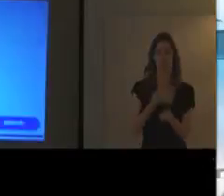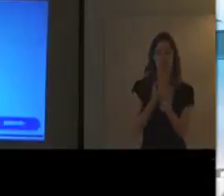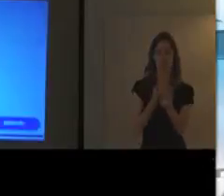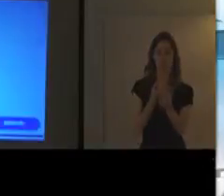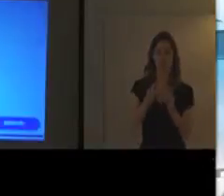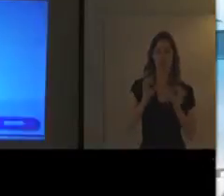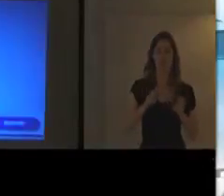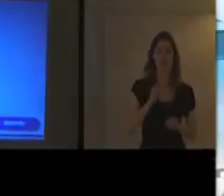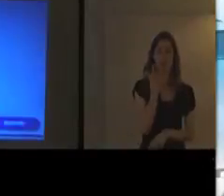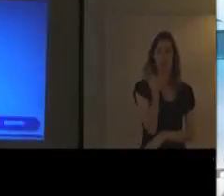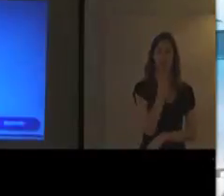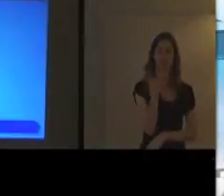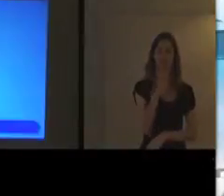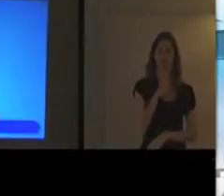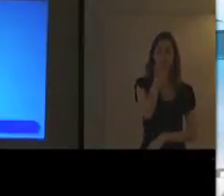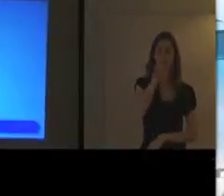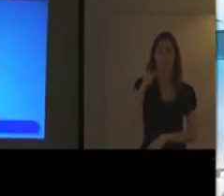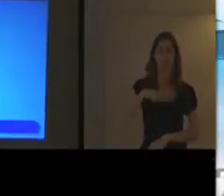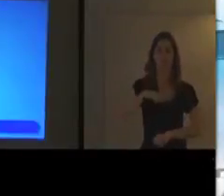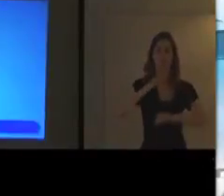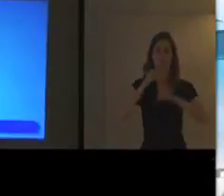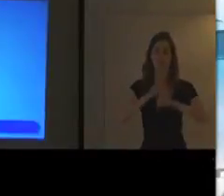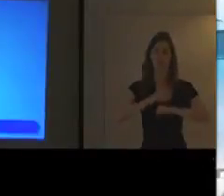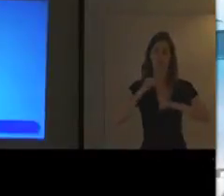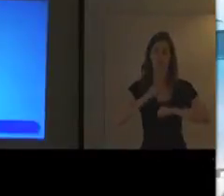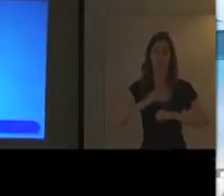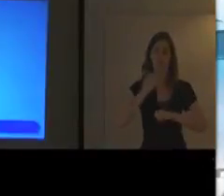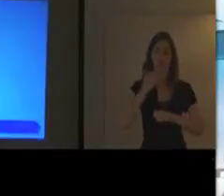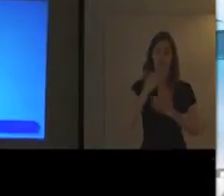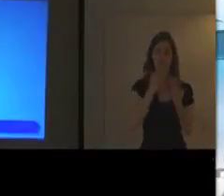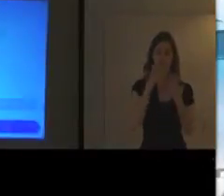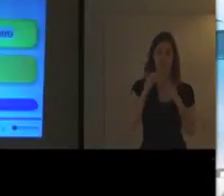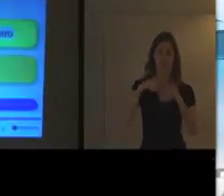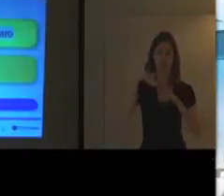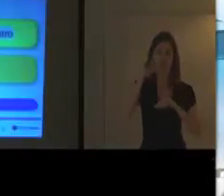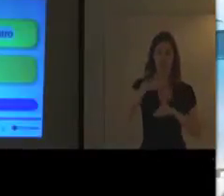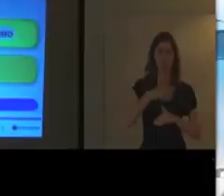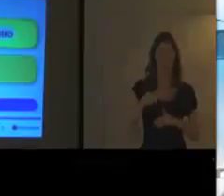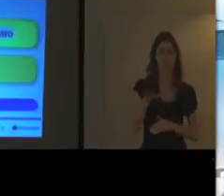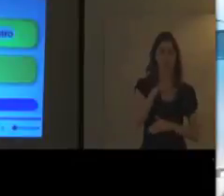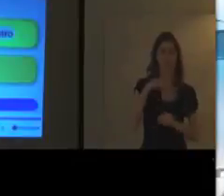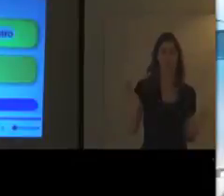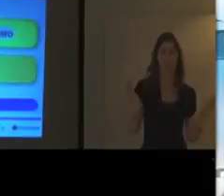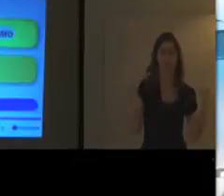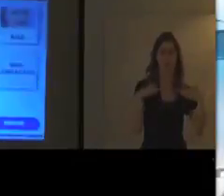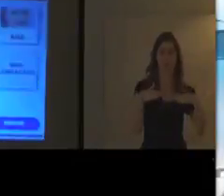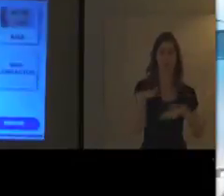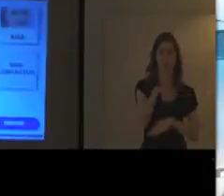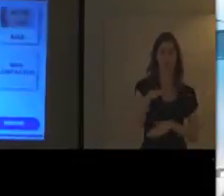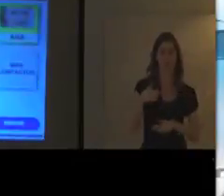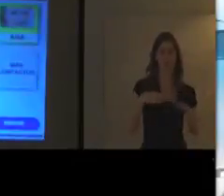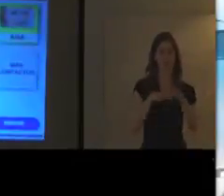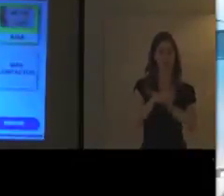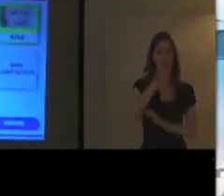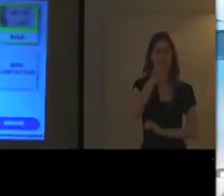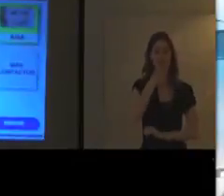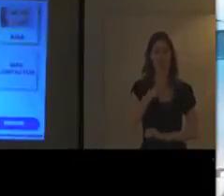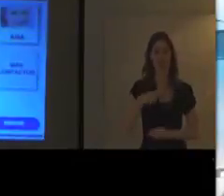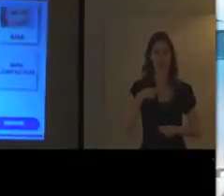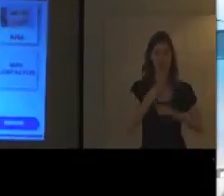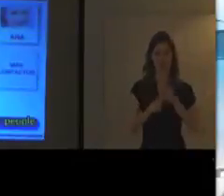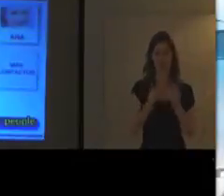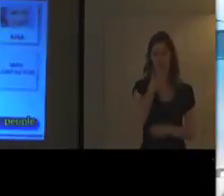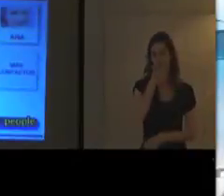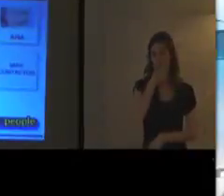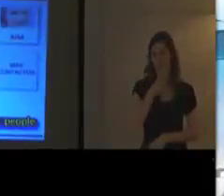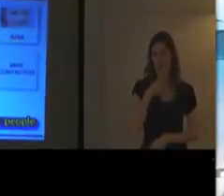Pilar, cientos de usuarios mayores de 60 años podrán disfrutar de un punto de encuentro. Un lugar de fácil acceso, sencillo de manejar,